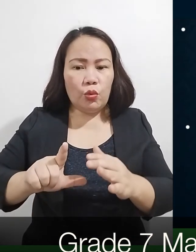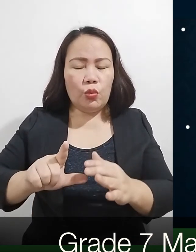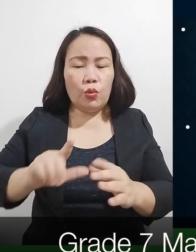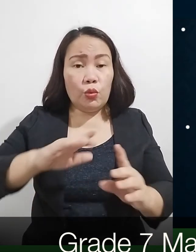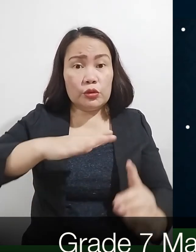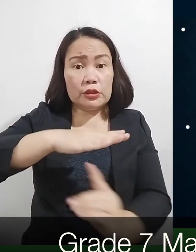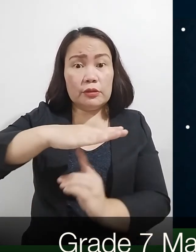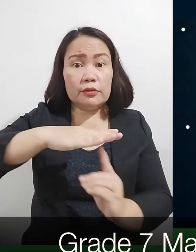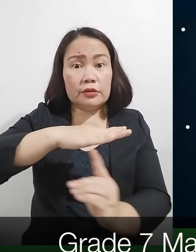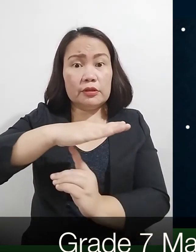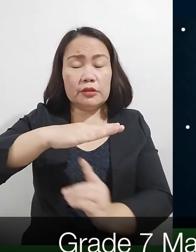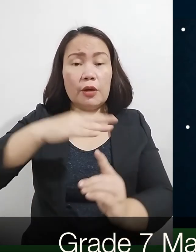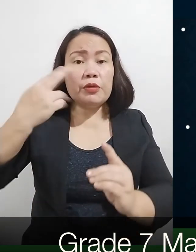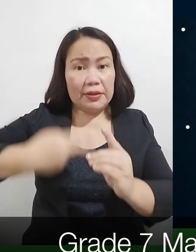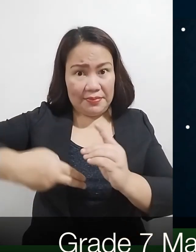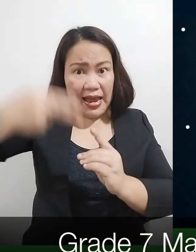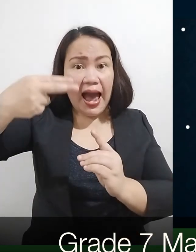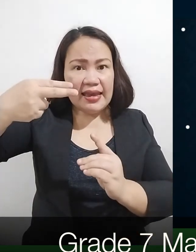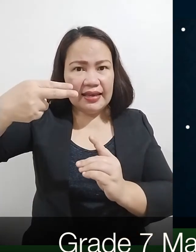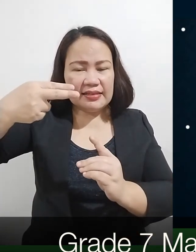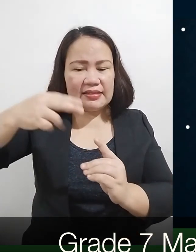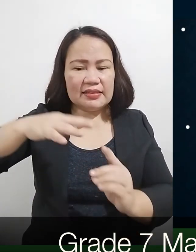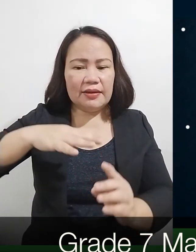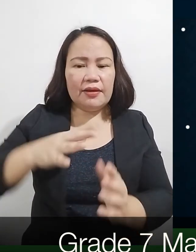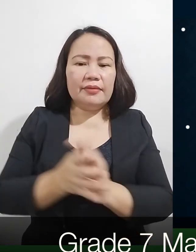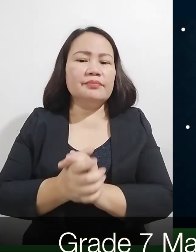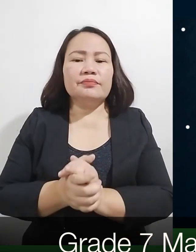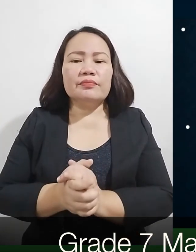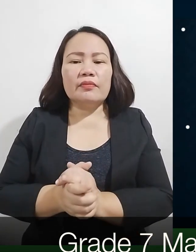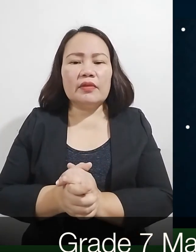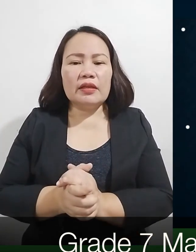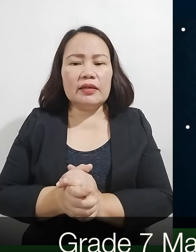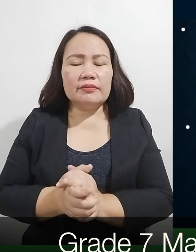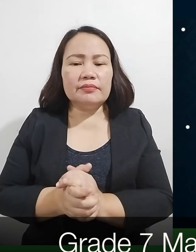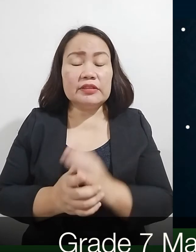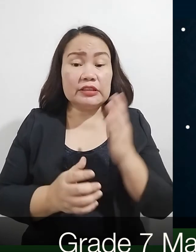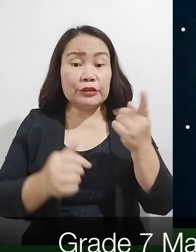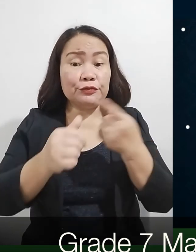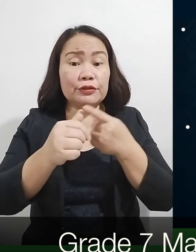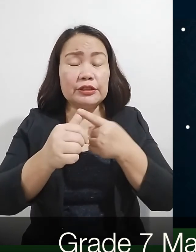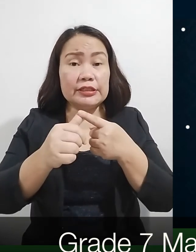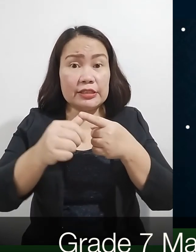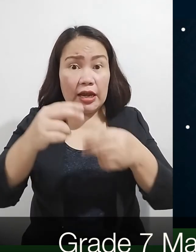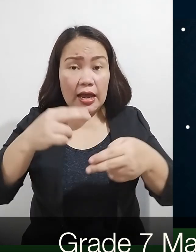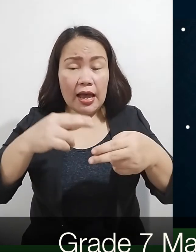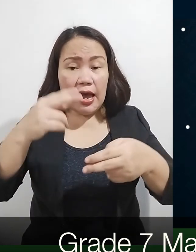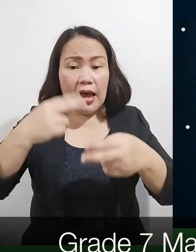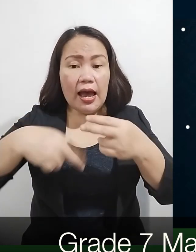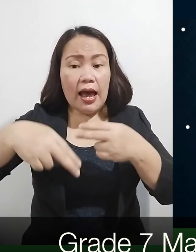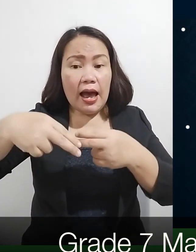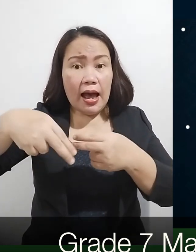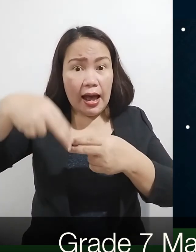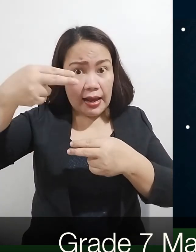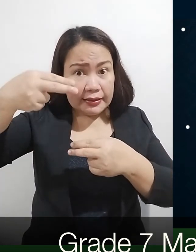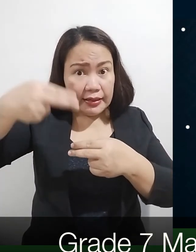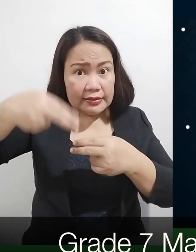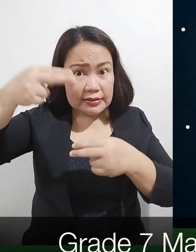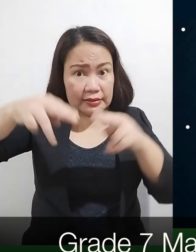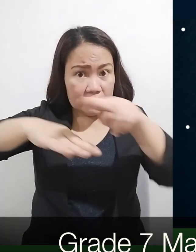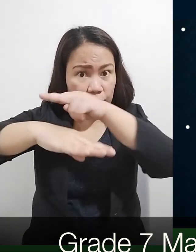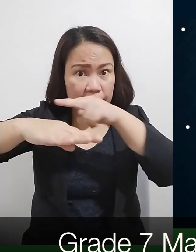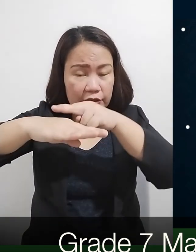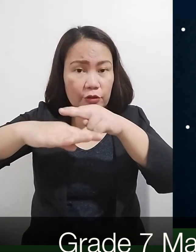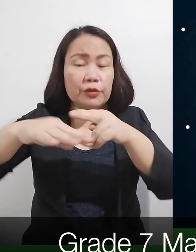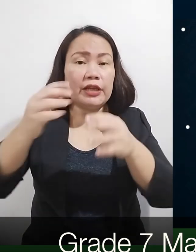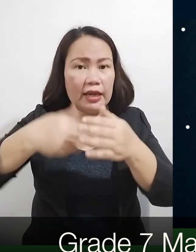number naman, yun ngayon ang pinakamataas ang value natin. So, unlike this, kung ano yung pinakamataas, yun